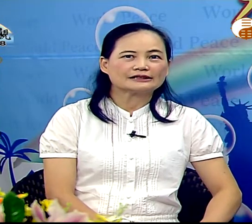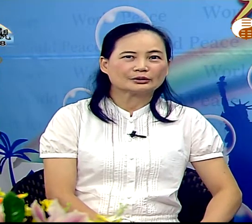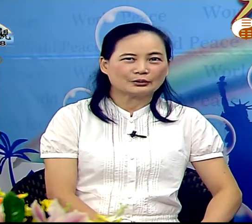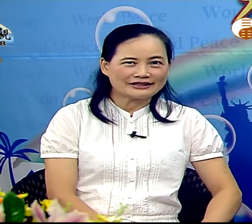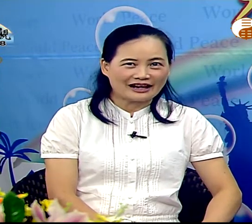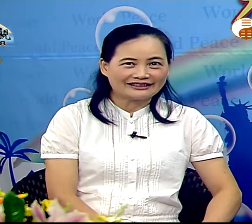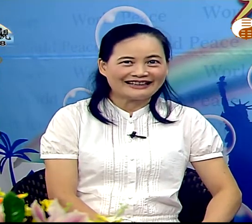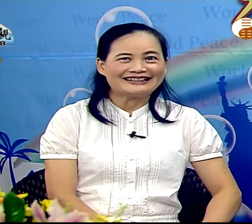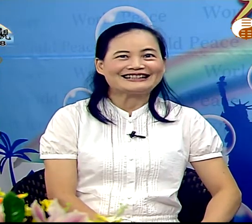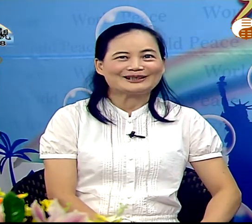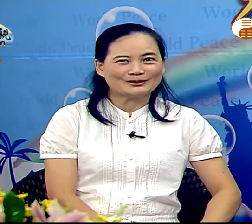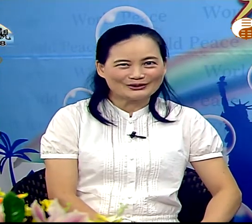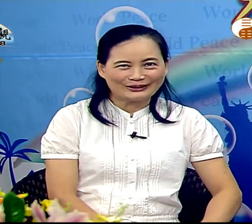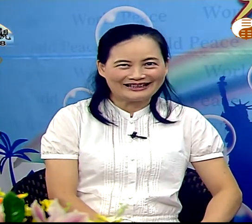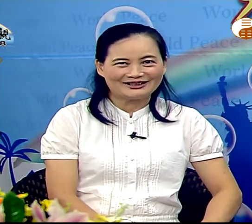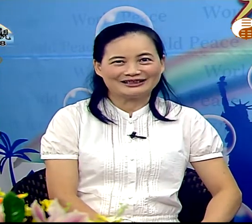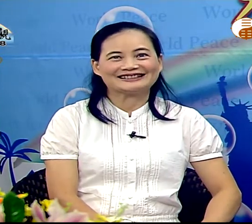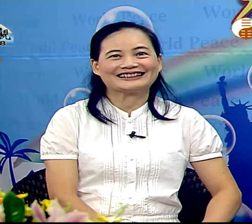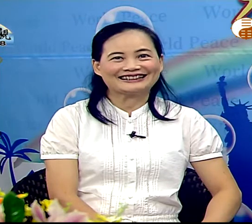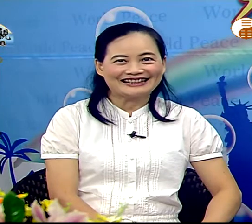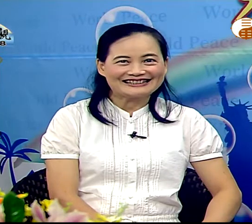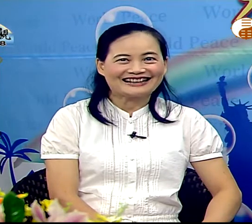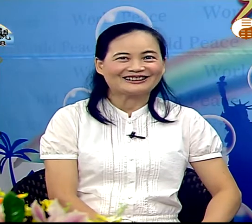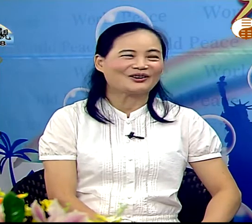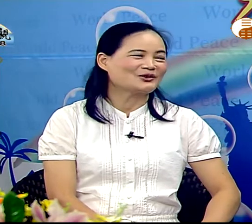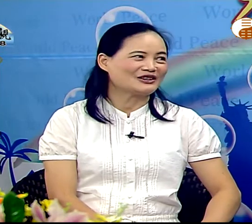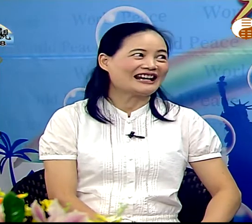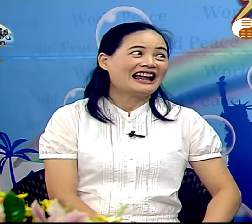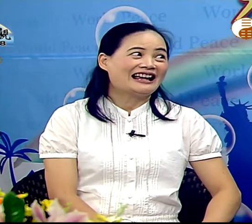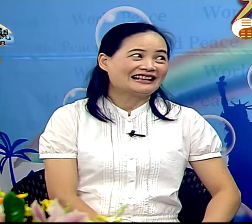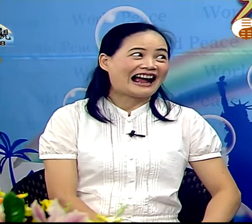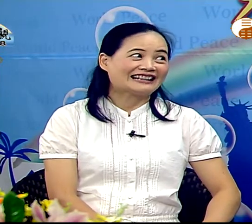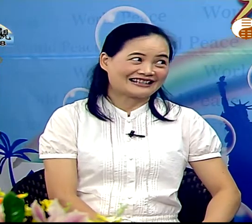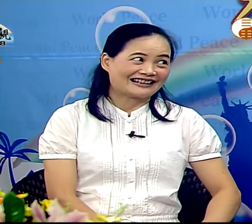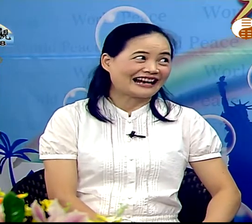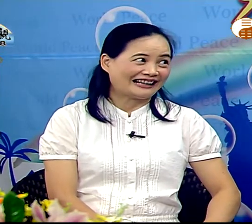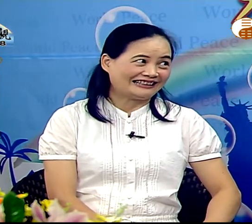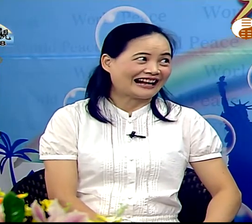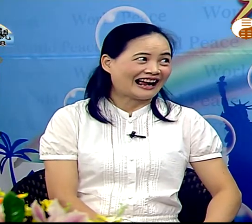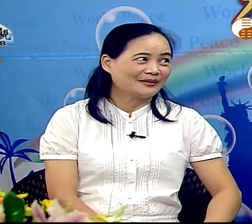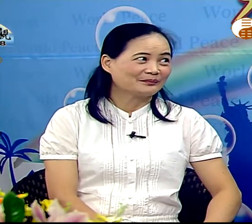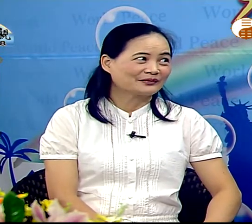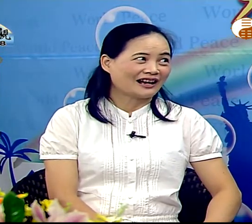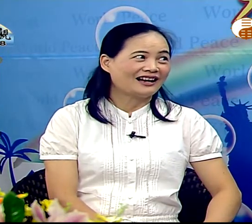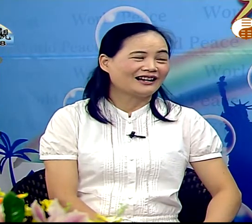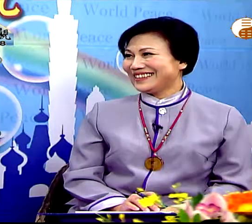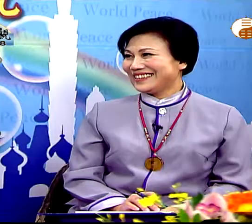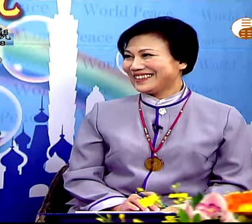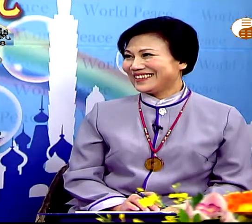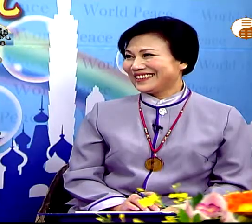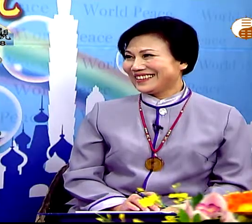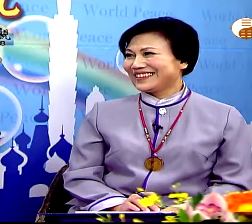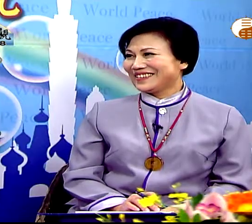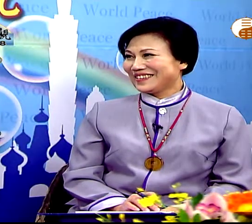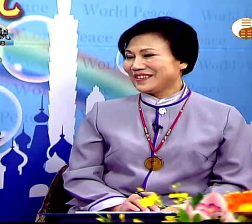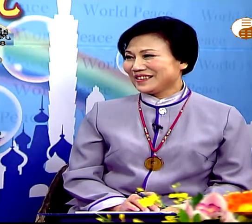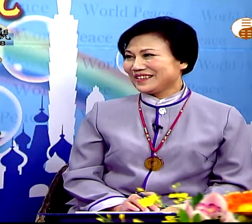者国小也一起，国中也一起的这个听障的同学，他也上台艺大、如愿以偿的上了这